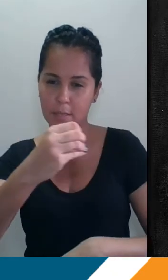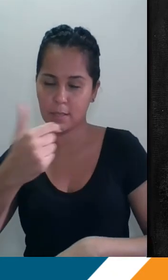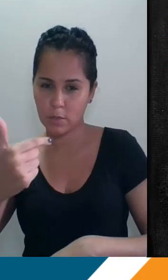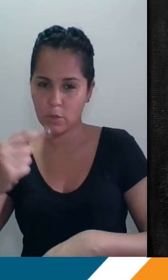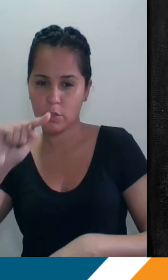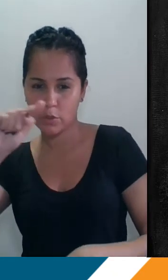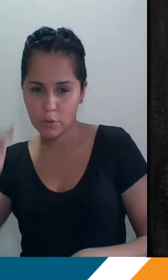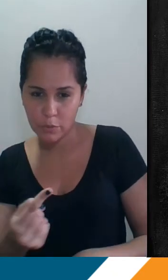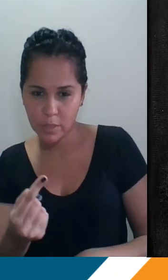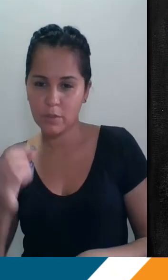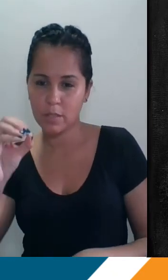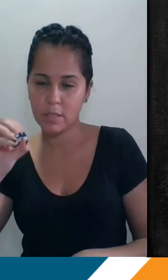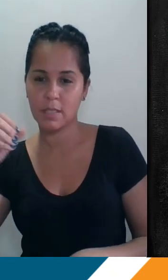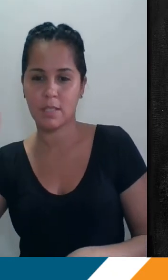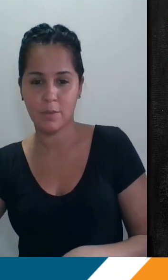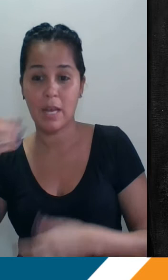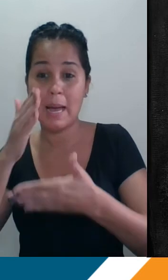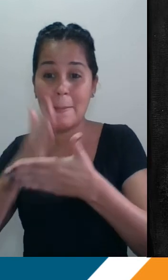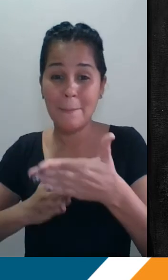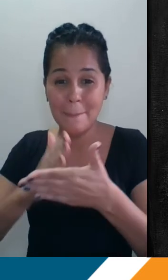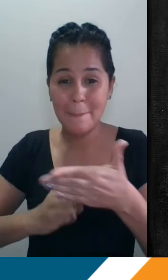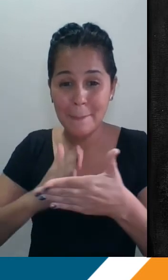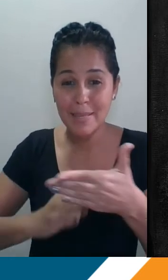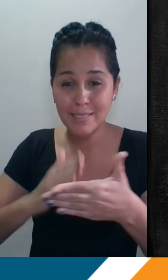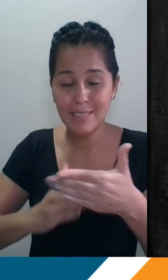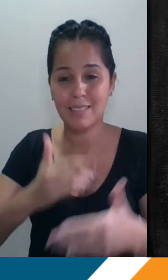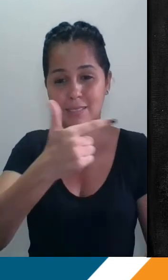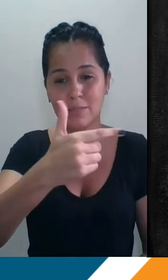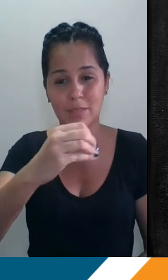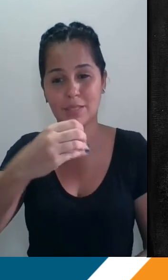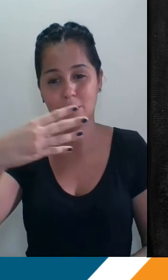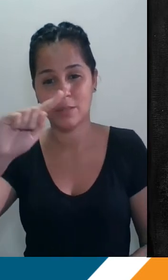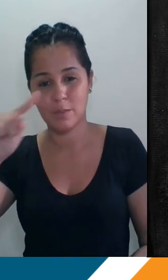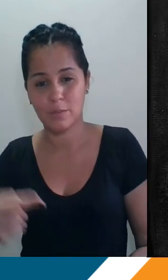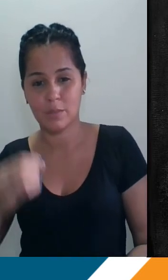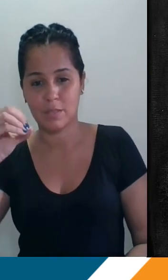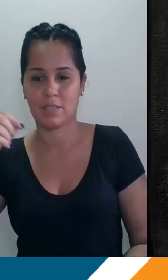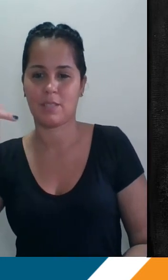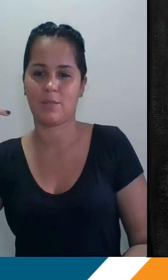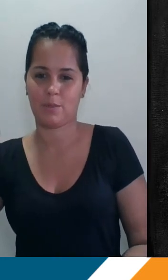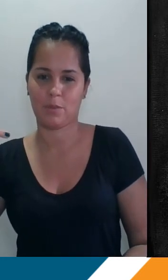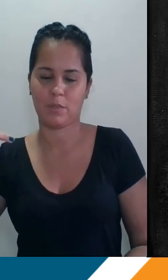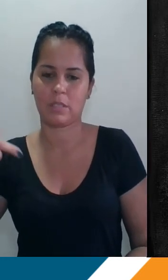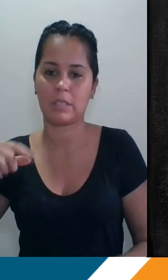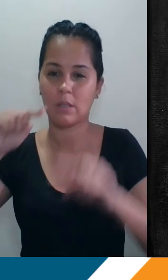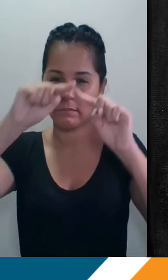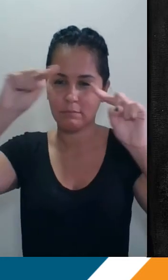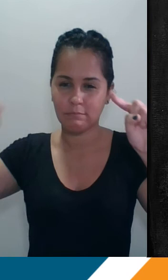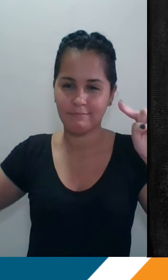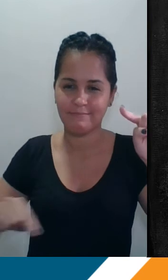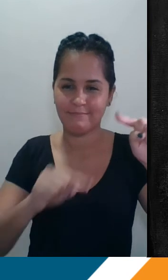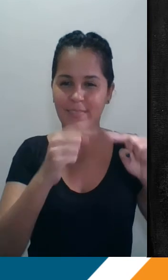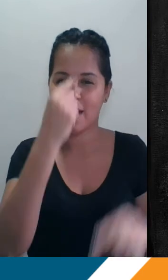102,01 é exatamente a metade de 204,02. Ou seja, eu vou ter que o que está dentro desse meu